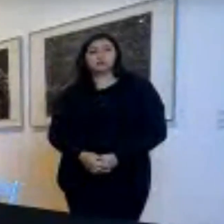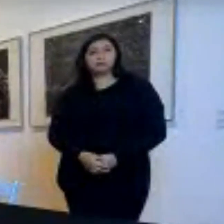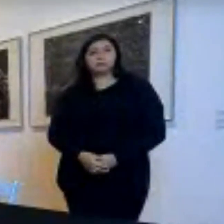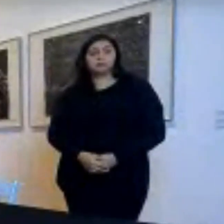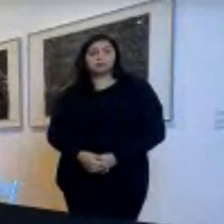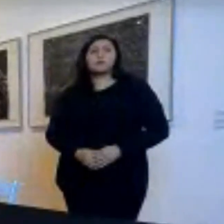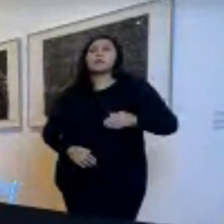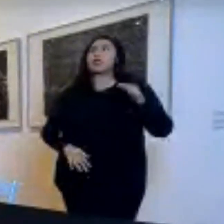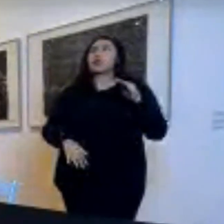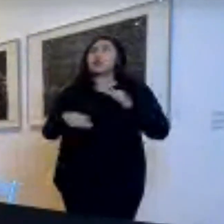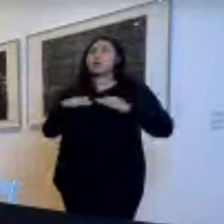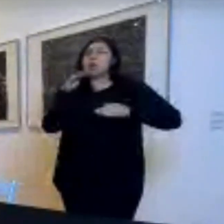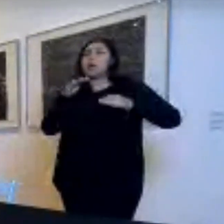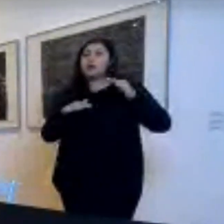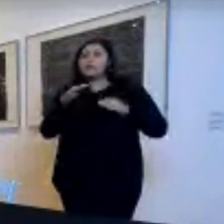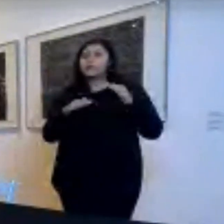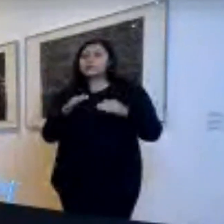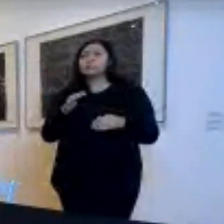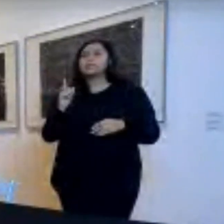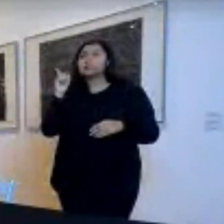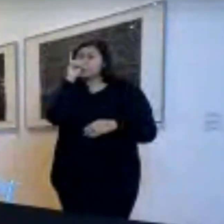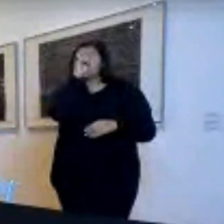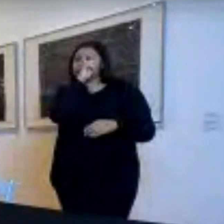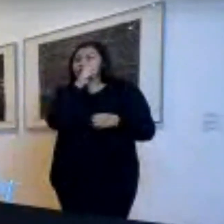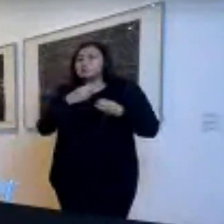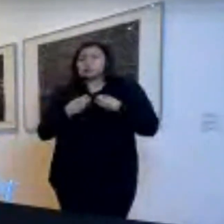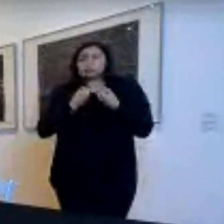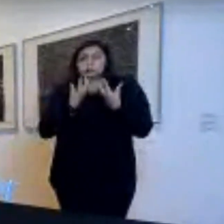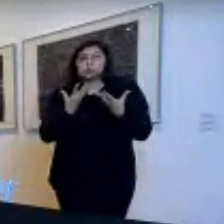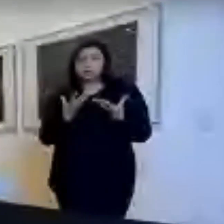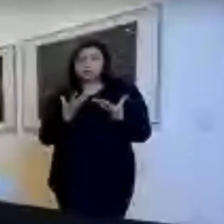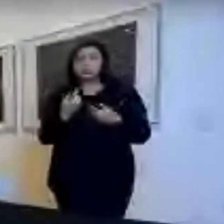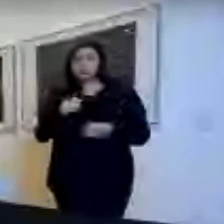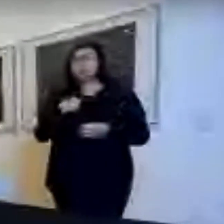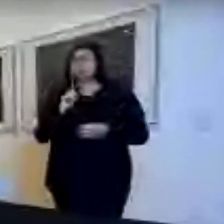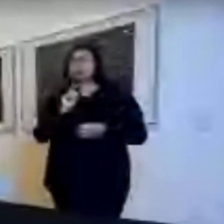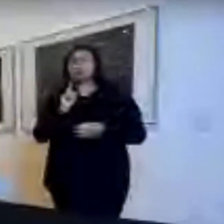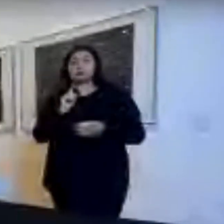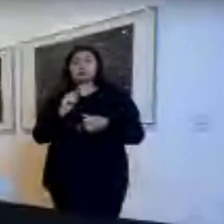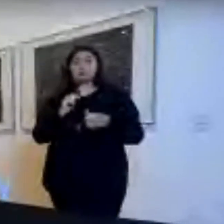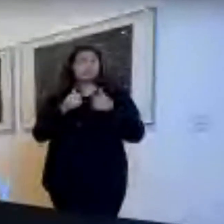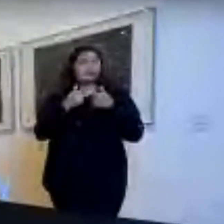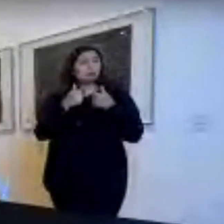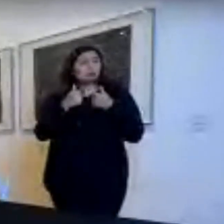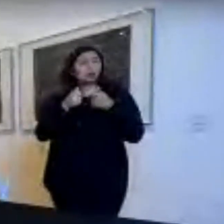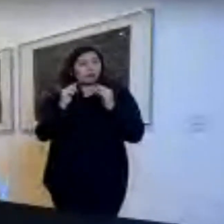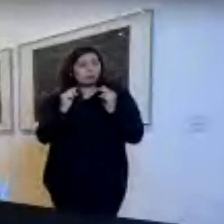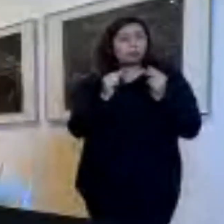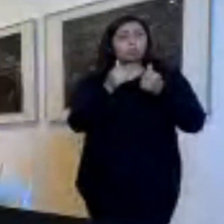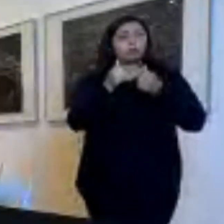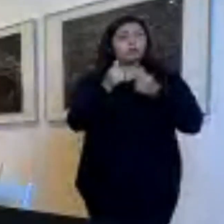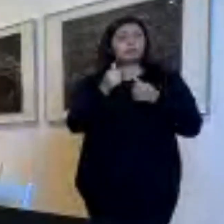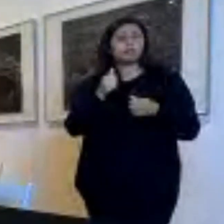A veces uno se queda muy corto de palabras y se escribe un número adjetivo, pero